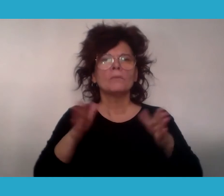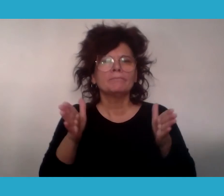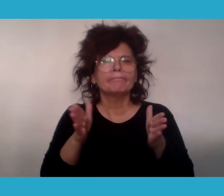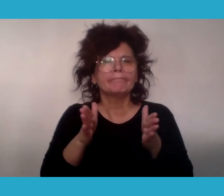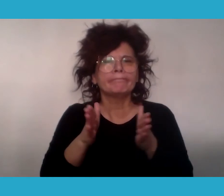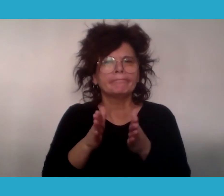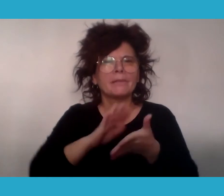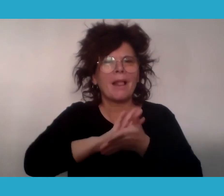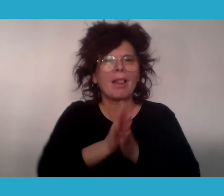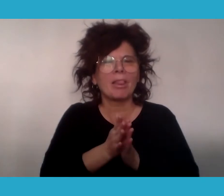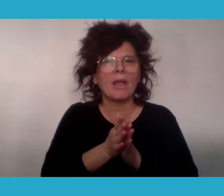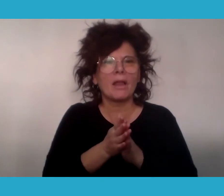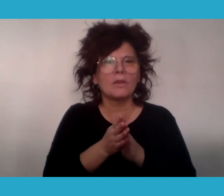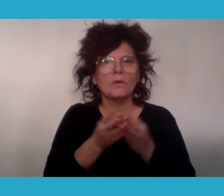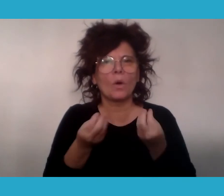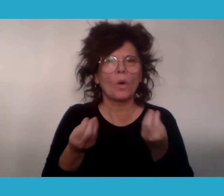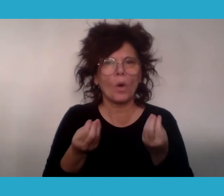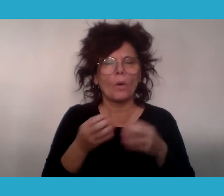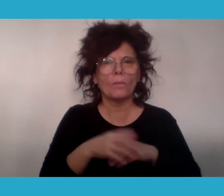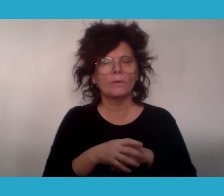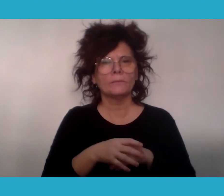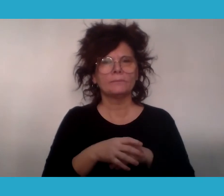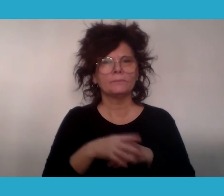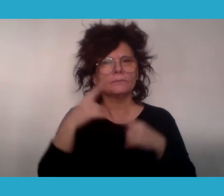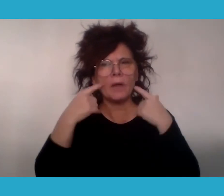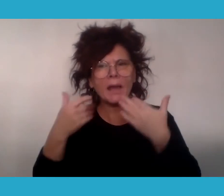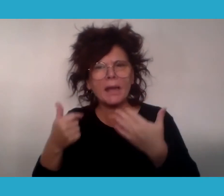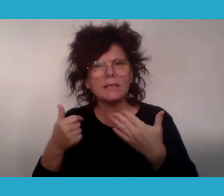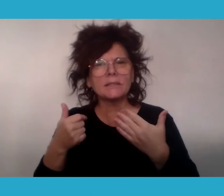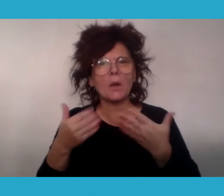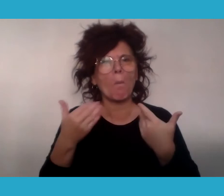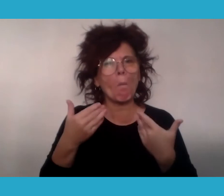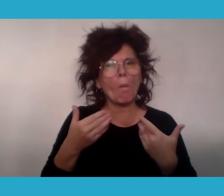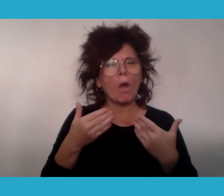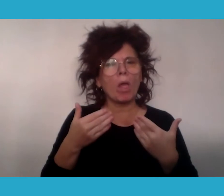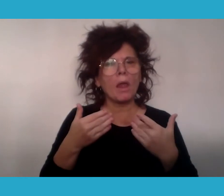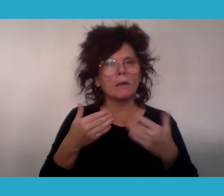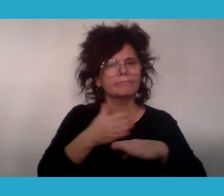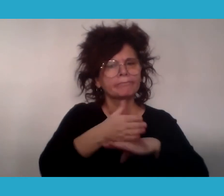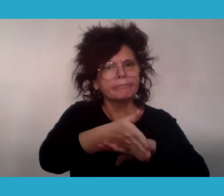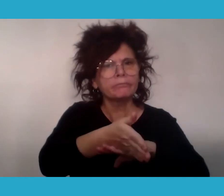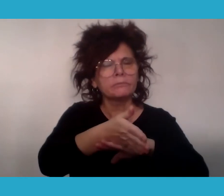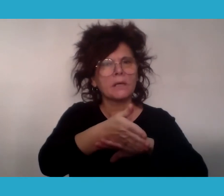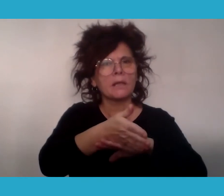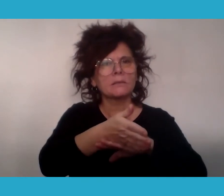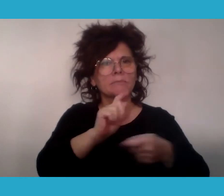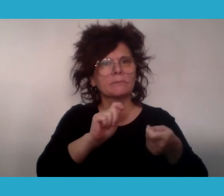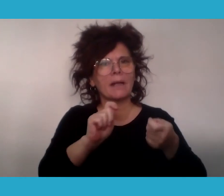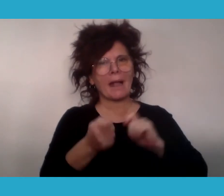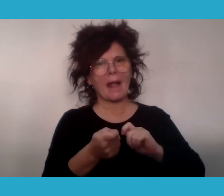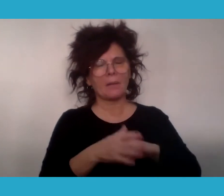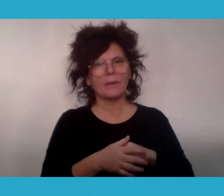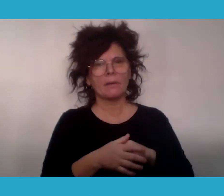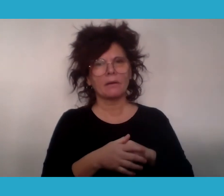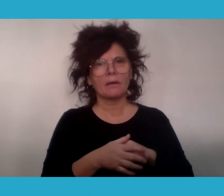y qué solución proponen para estas familias? Han analizado las posibilidades de esta traza que se indican como mejor opción. ¿Por